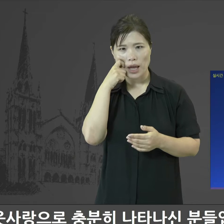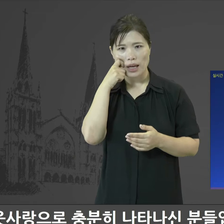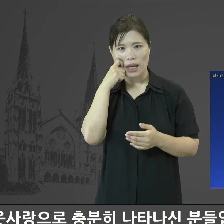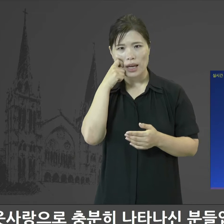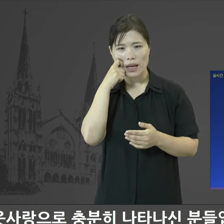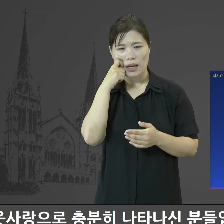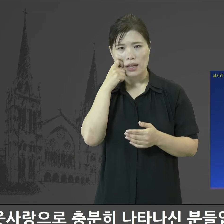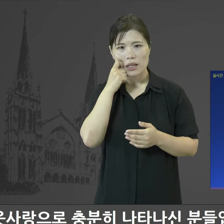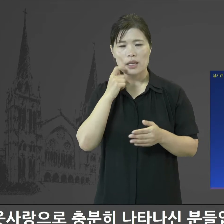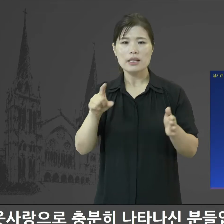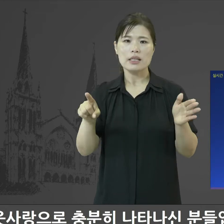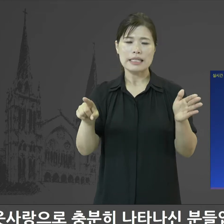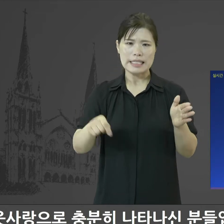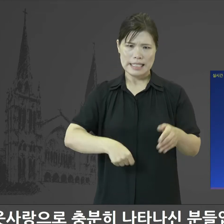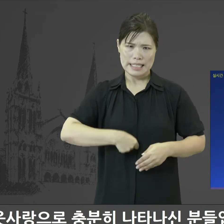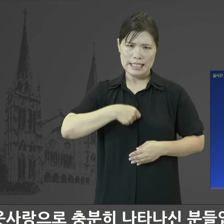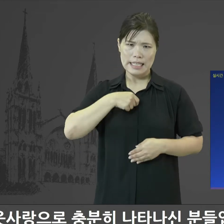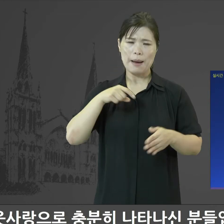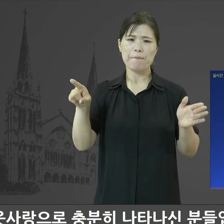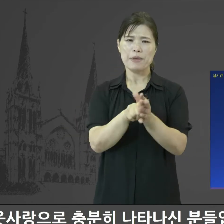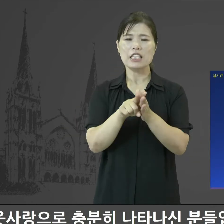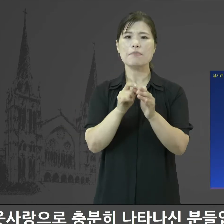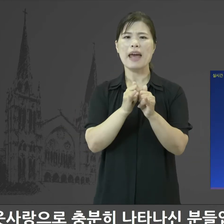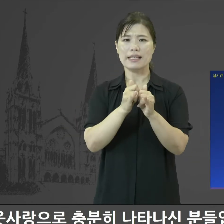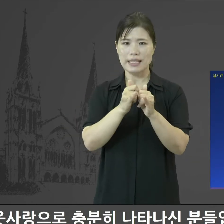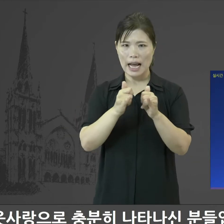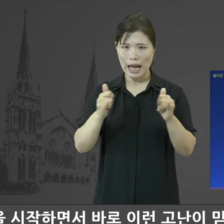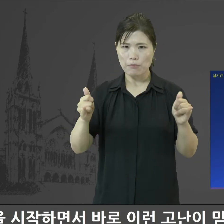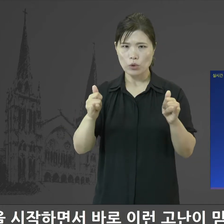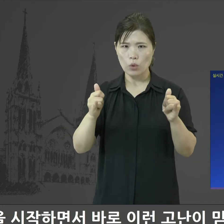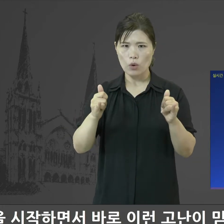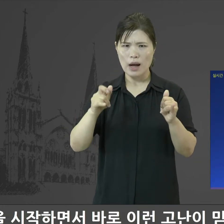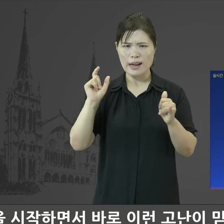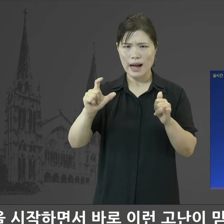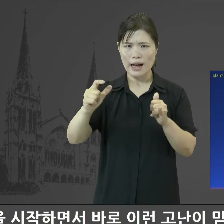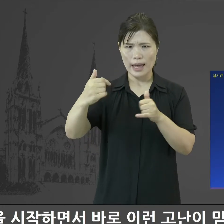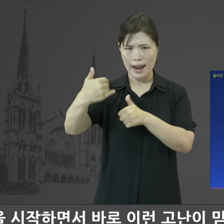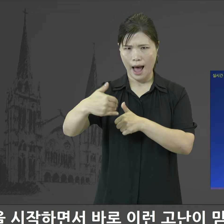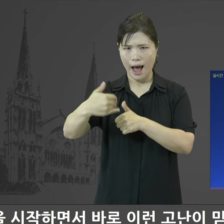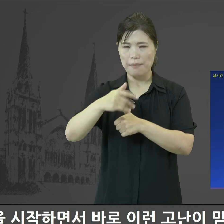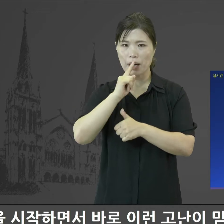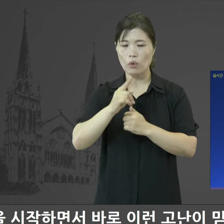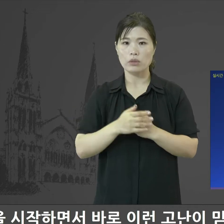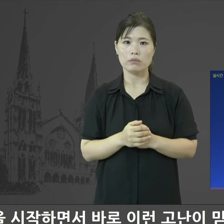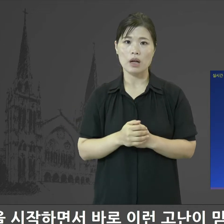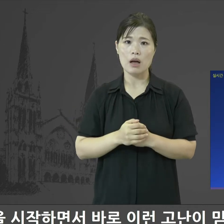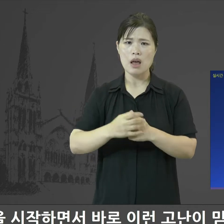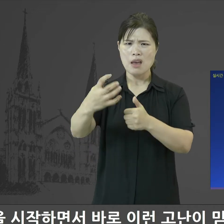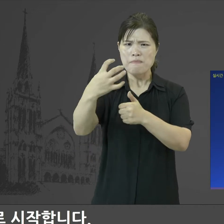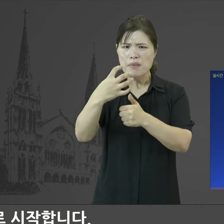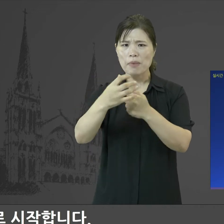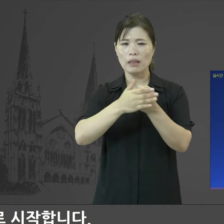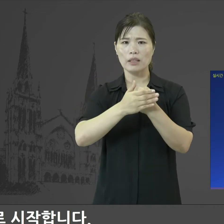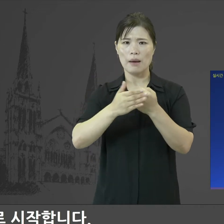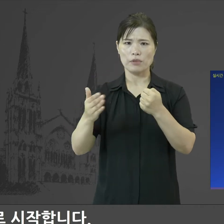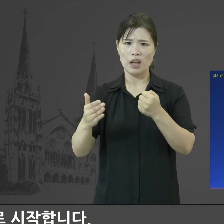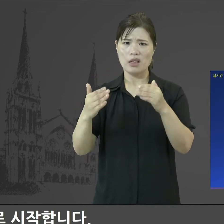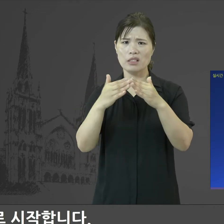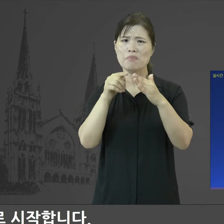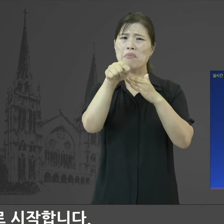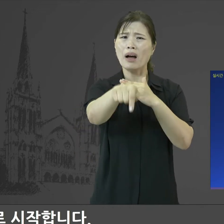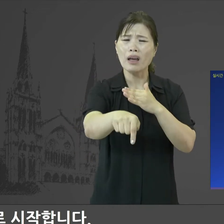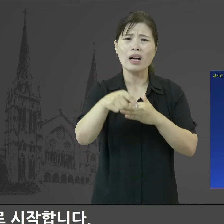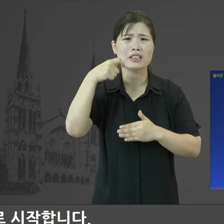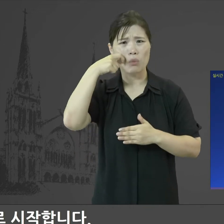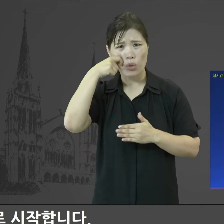믿음을 굳건하게 해라, 이렇게 권면하는 것으로 시작합니다. 핍박 때문에 이 당시에 집 밖을 나올 수가